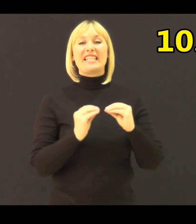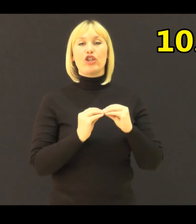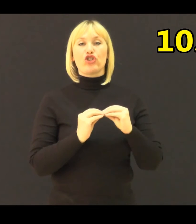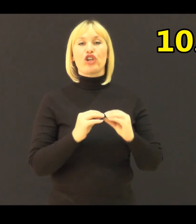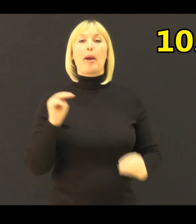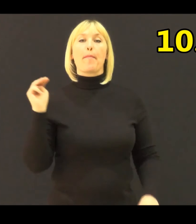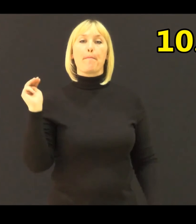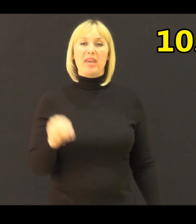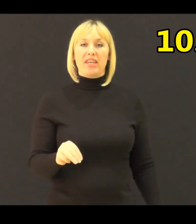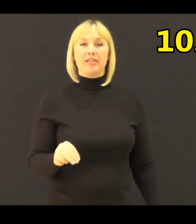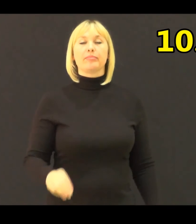Zece mii.